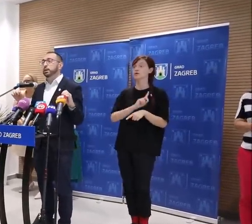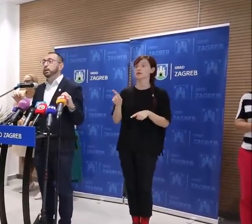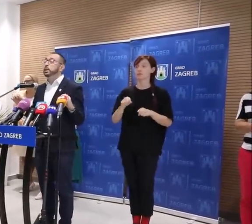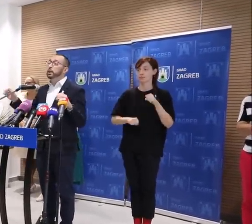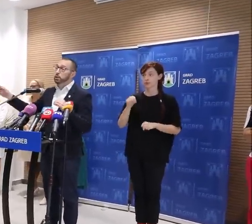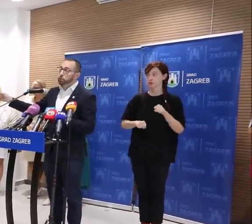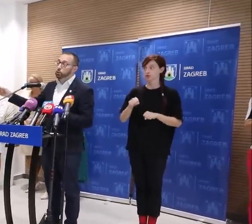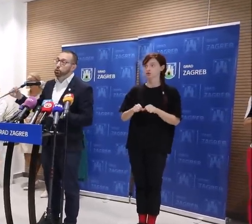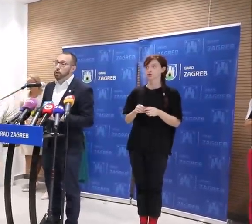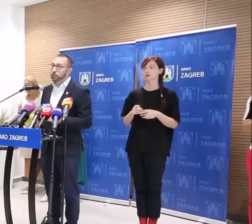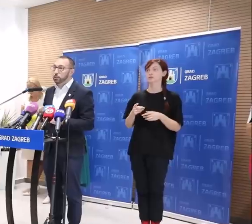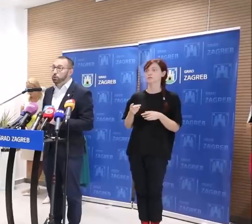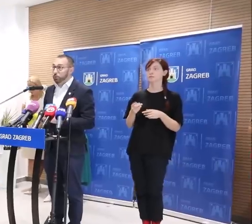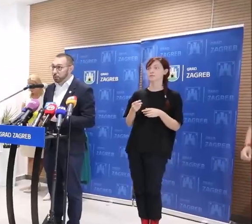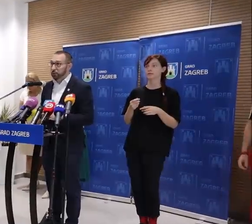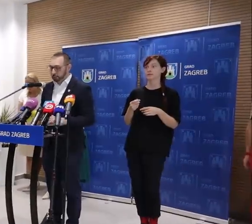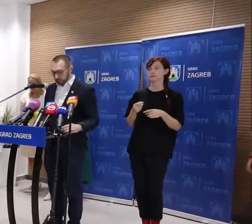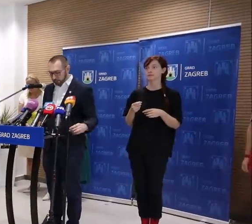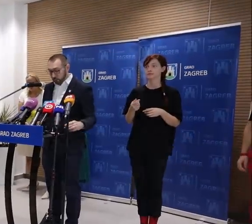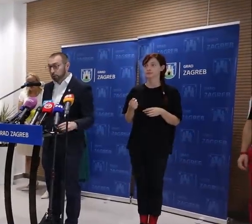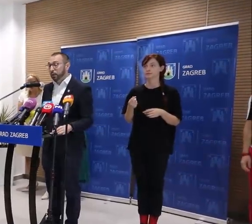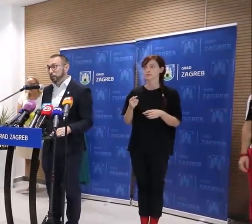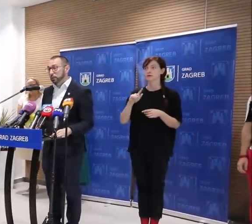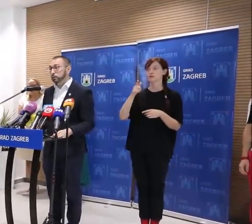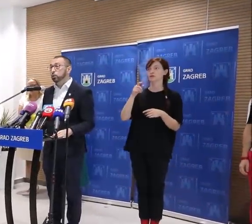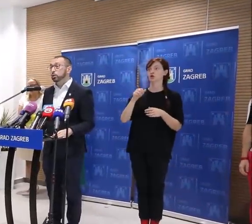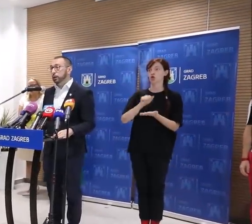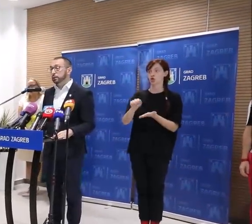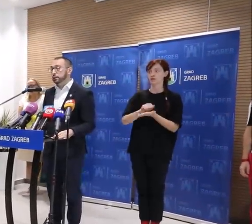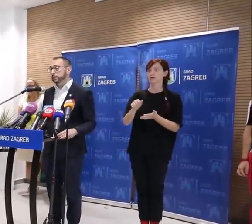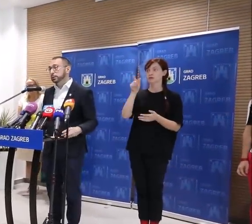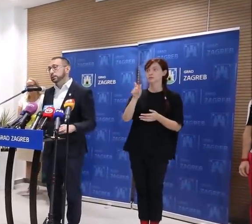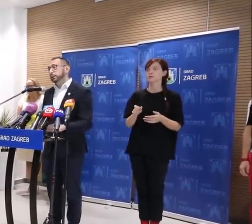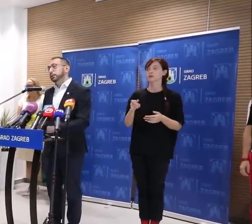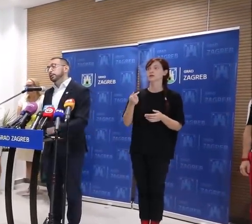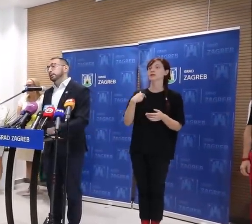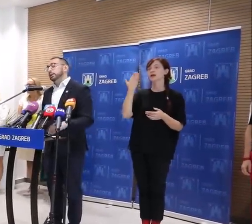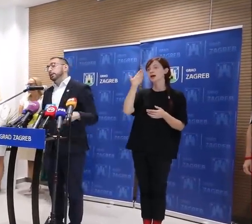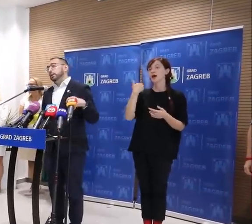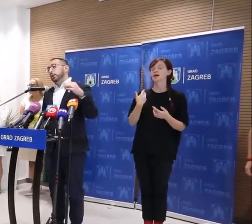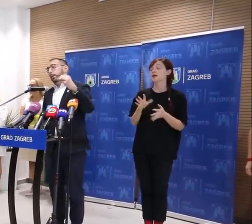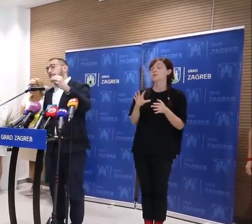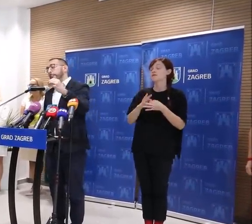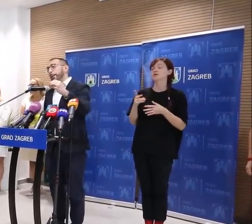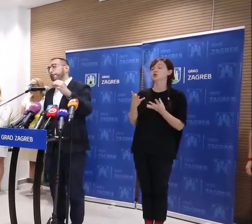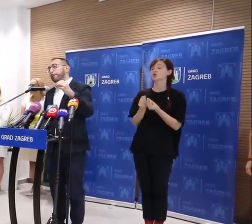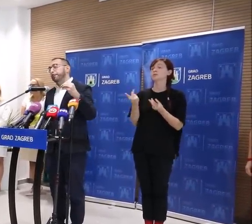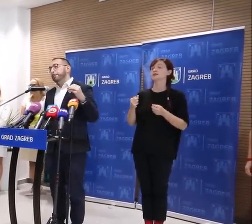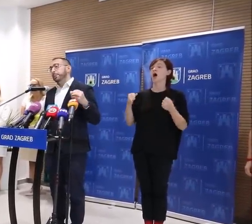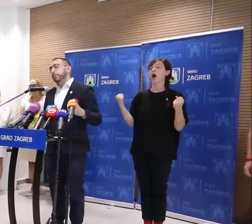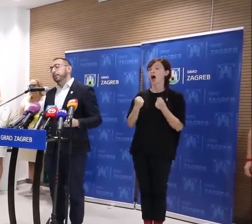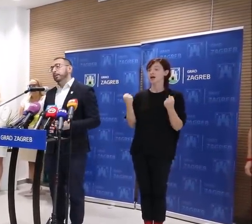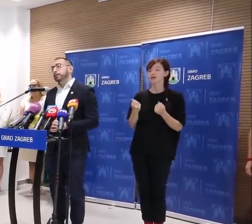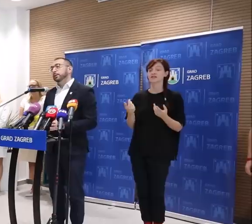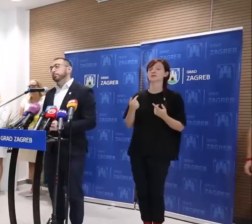druge. Ne, vi imate pravo, odgovaram. Ne odgovaram, ja nemam veze iza tih aktivista, ja vas molim da odgovarate